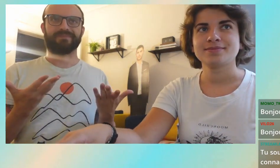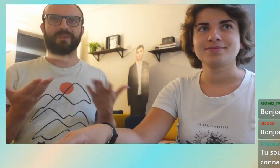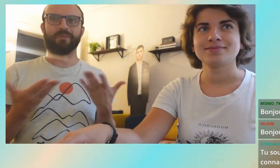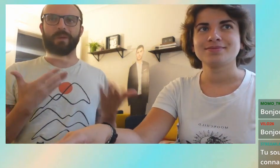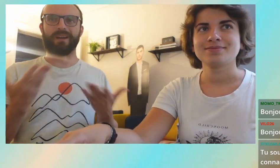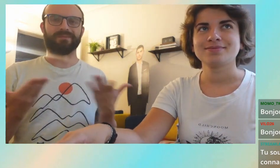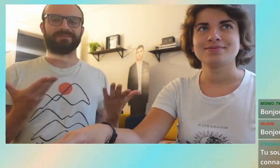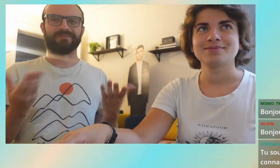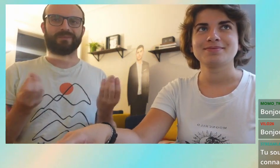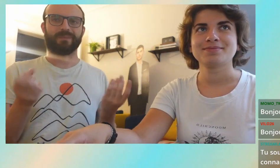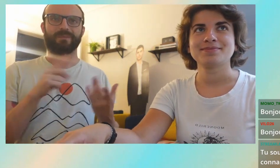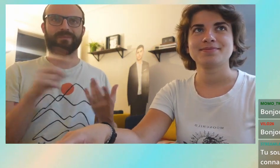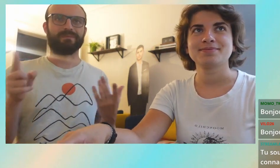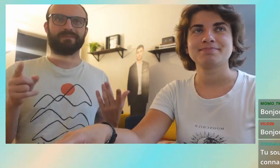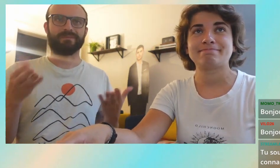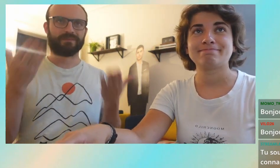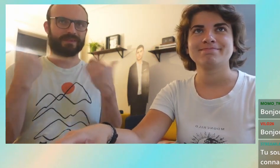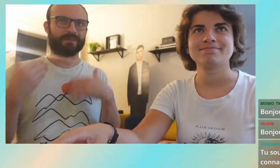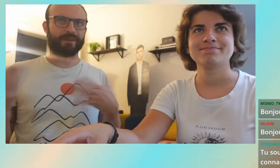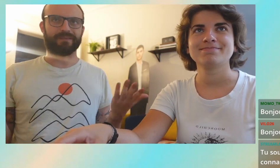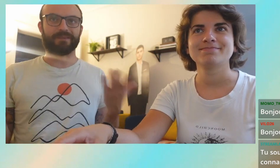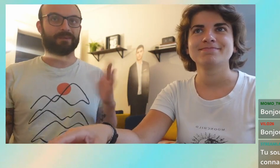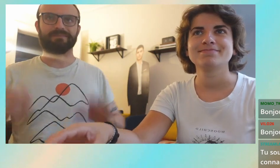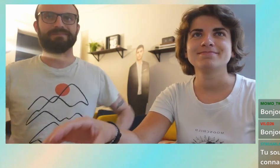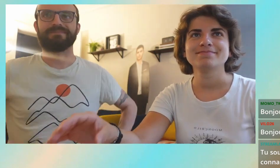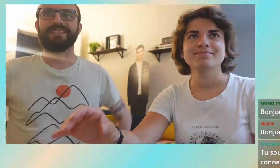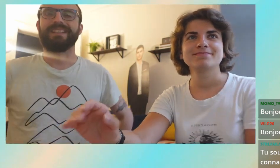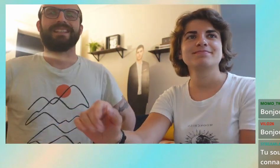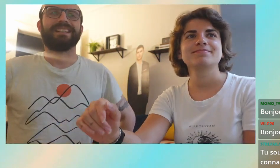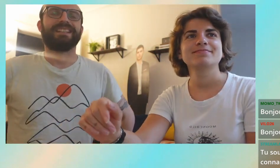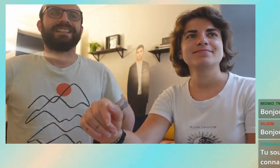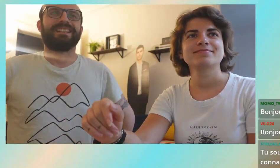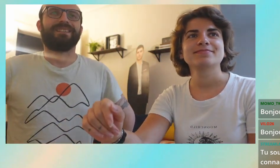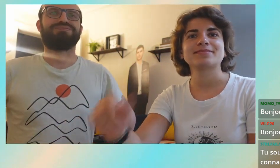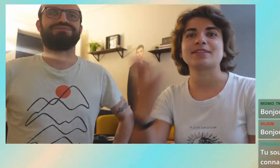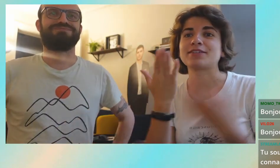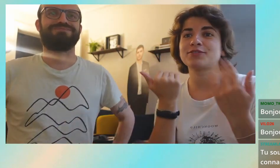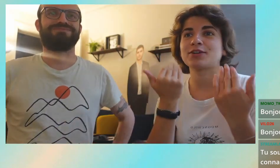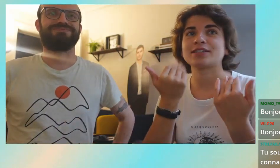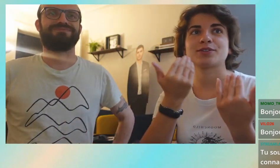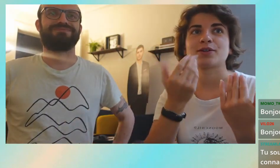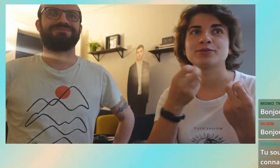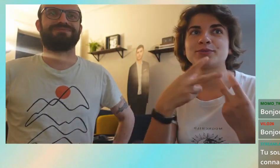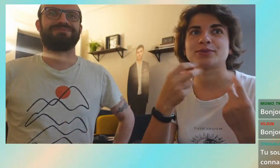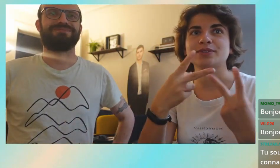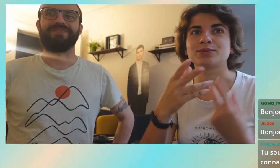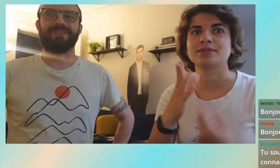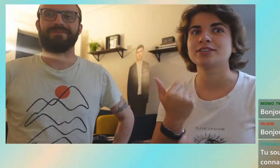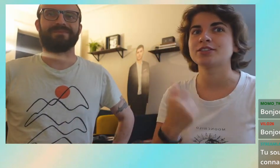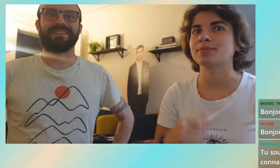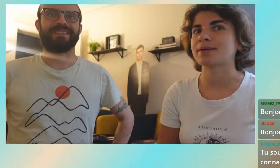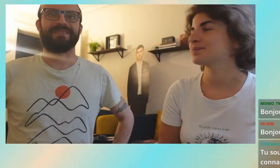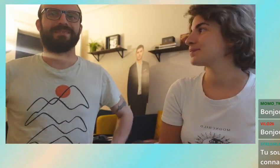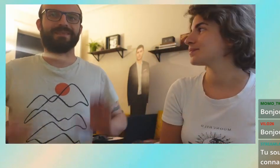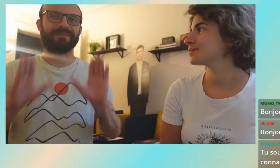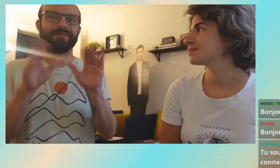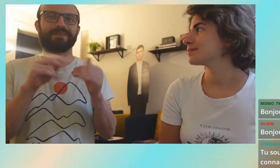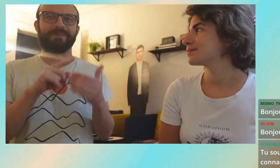ou pas? On ne sait pas, non. là, faut attendre. Non, Je sais pas. ça ne marche